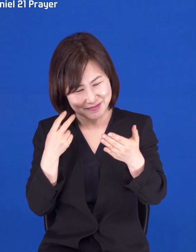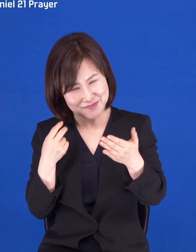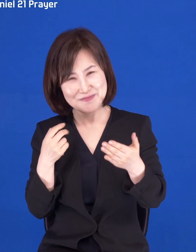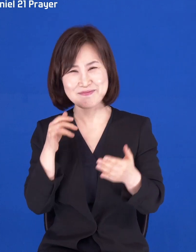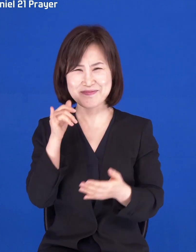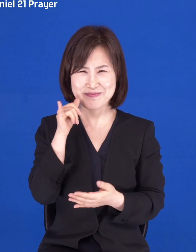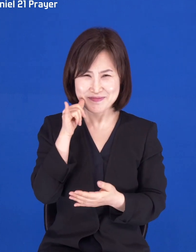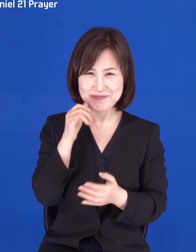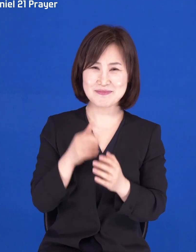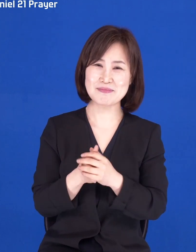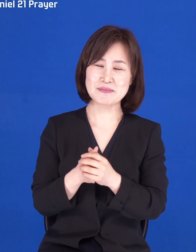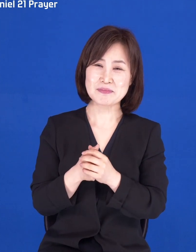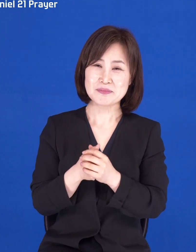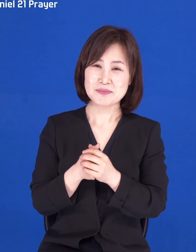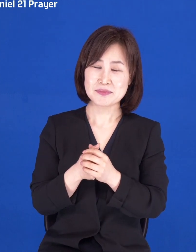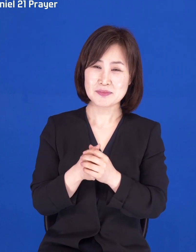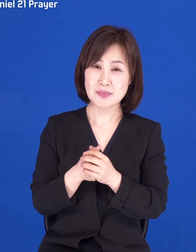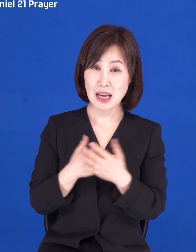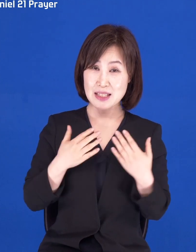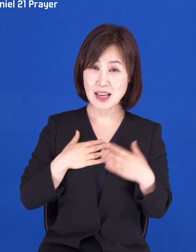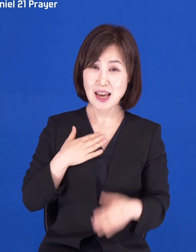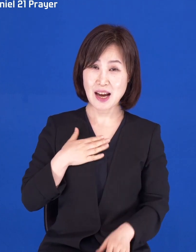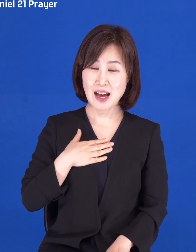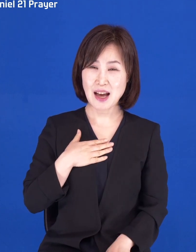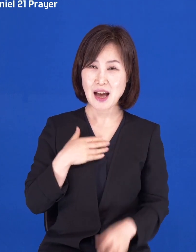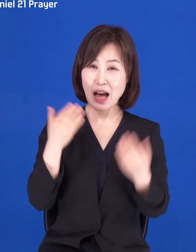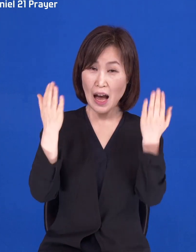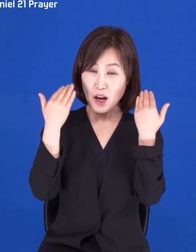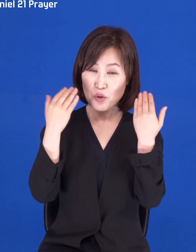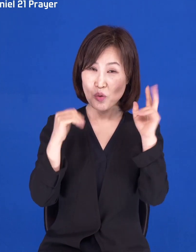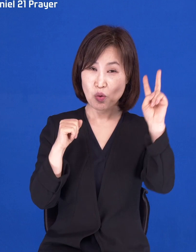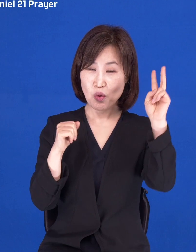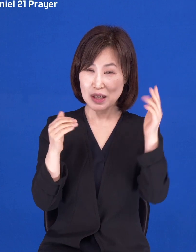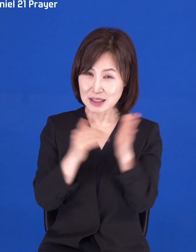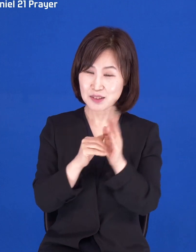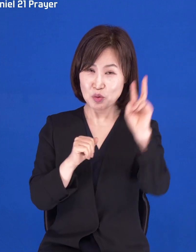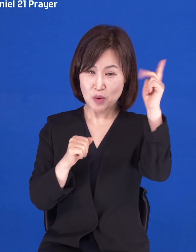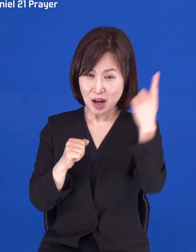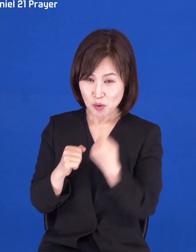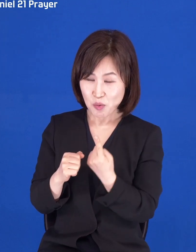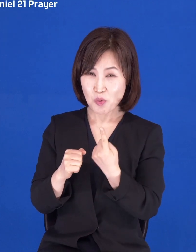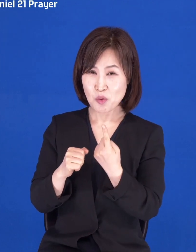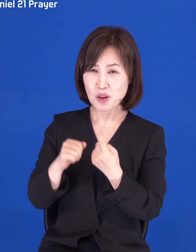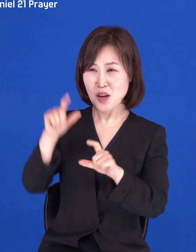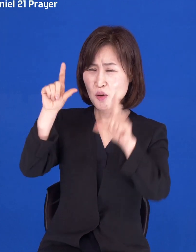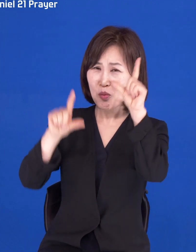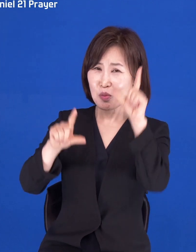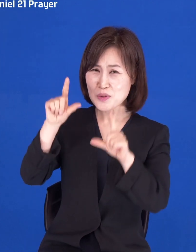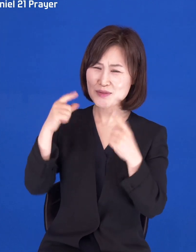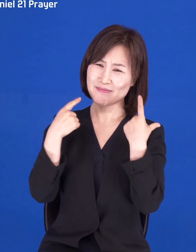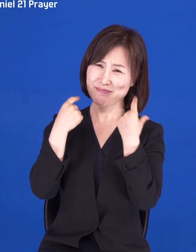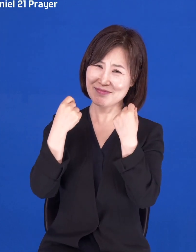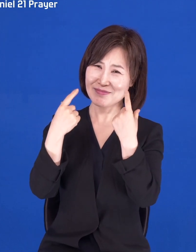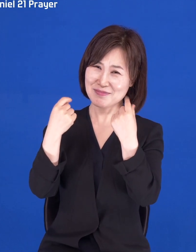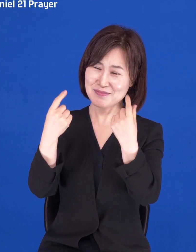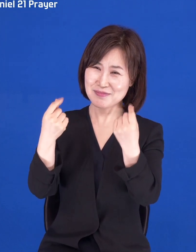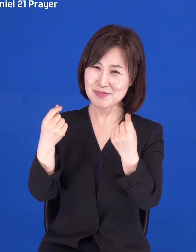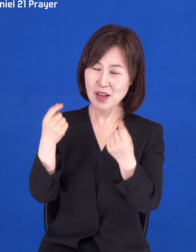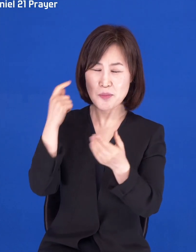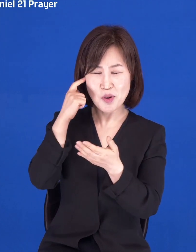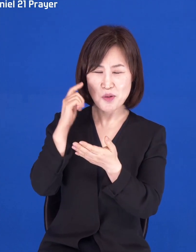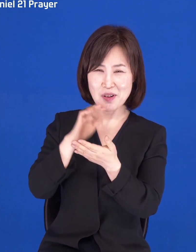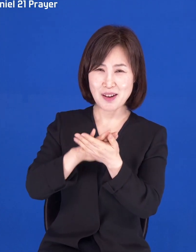저희 학교 갔다가 집에 돌아오면은 우리 집의 풍경은 늘 똑같았습니다. 그래서 학교 책가방을